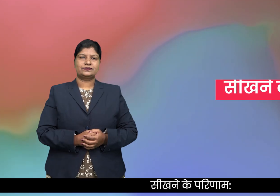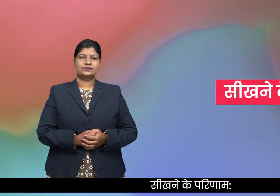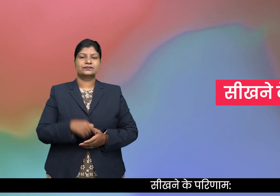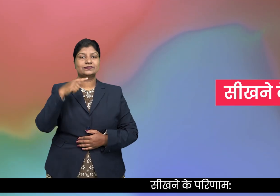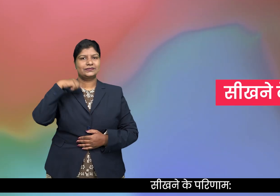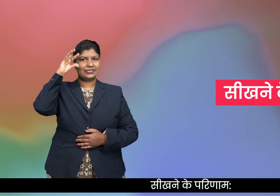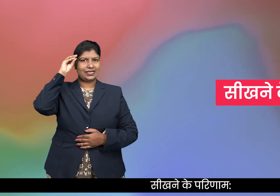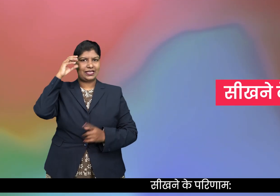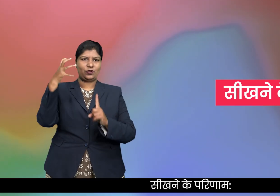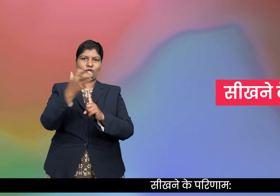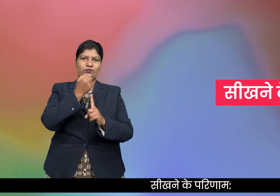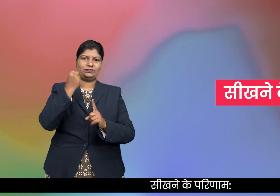सीखने के परिणाम